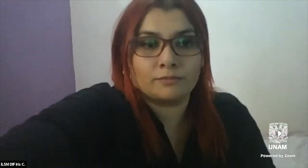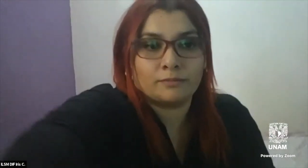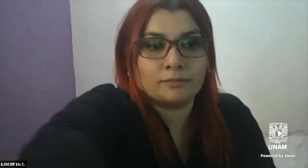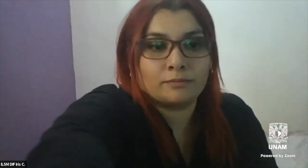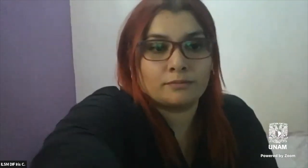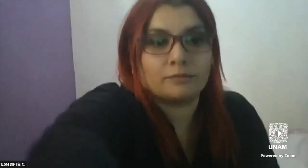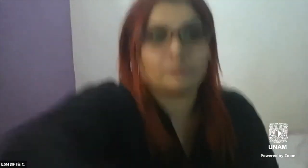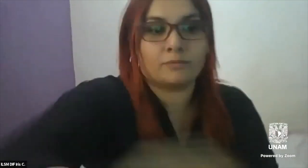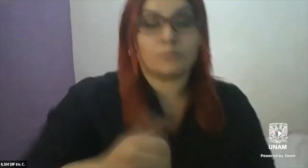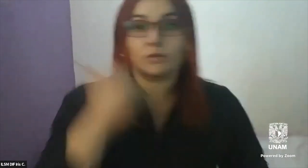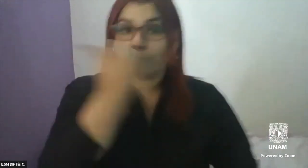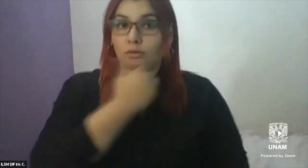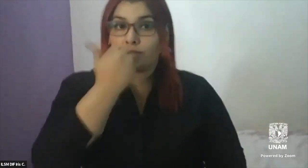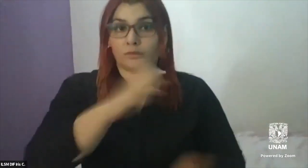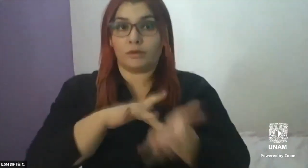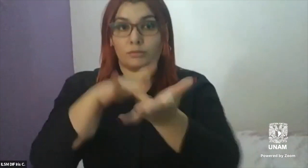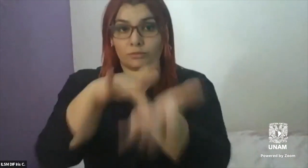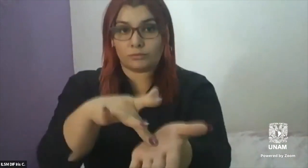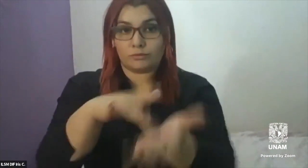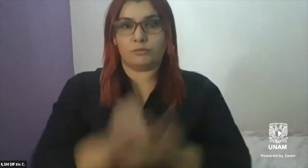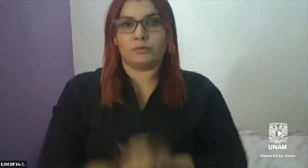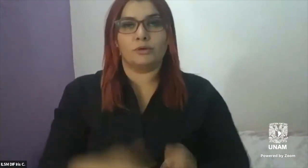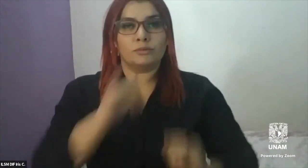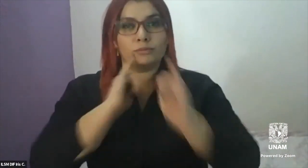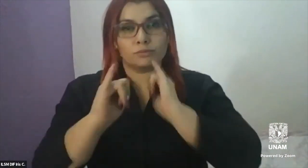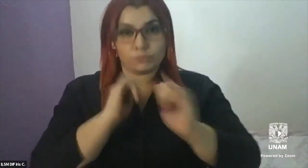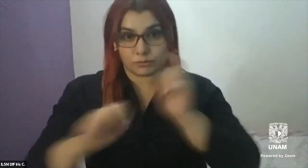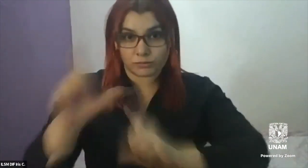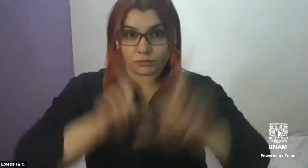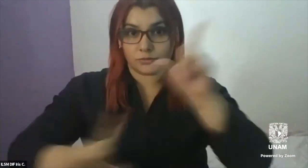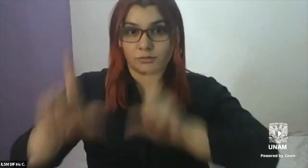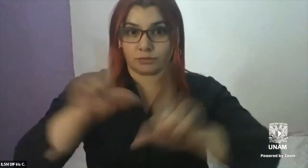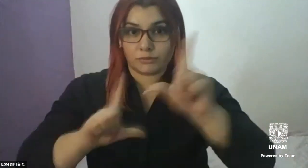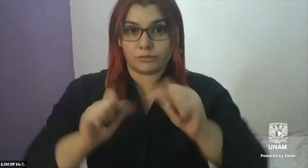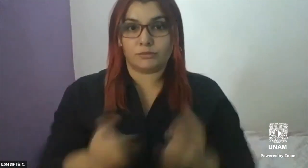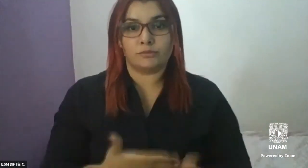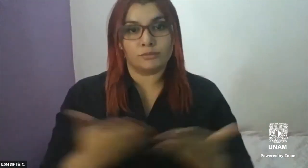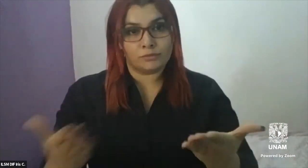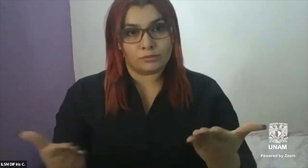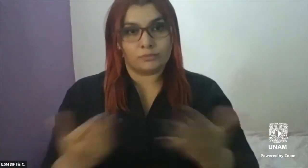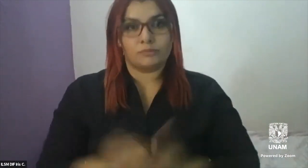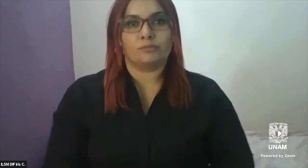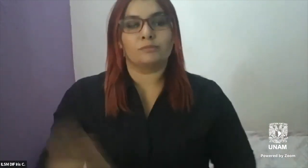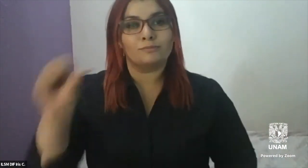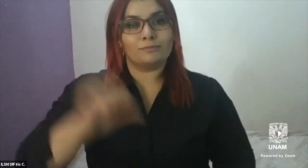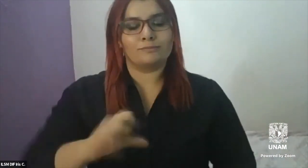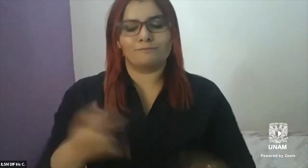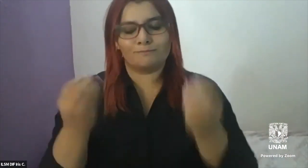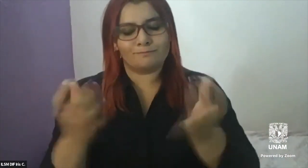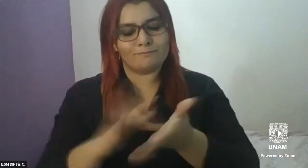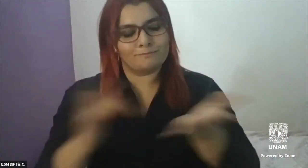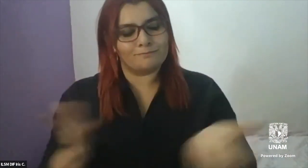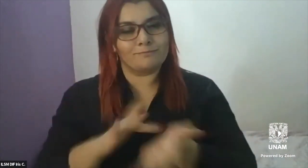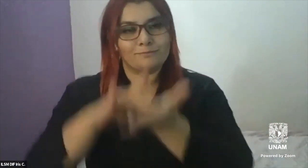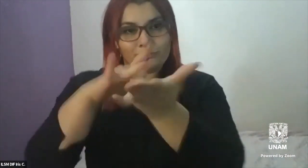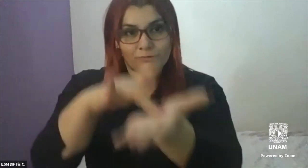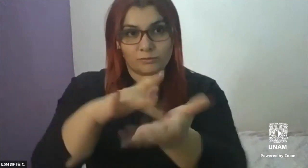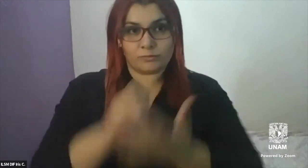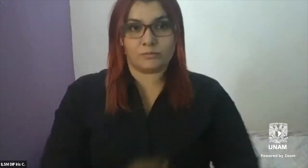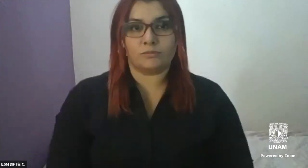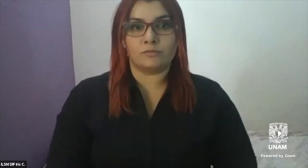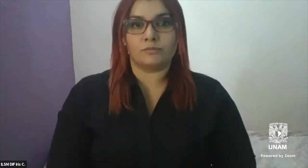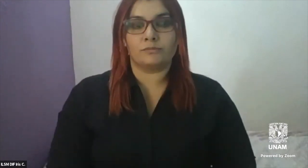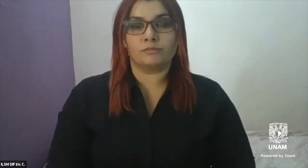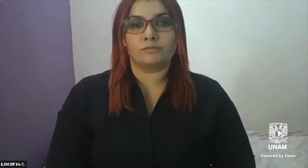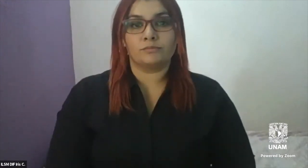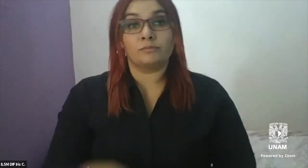con el alumnado para la interpretación del lenguaje de señas en este evento. Muchísimas gracias por su apoyo. Por otra